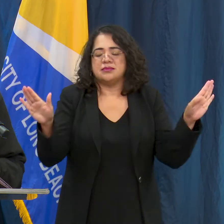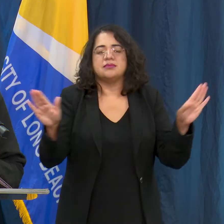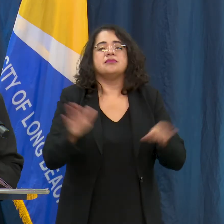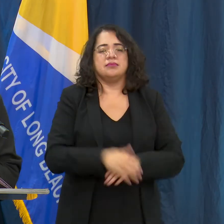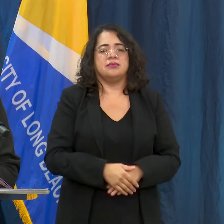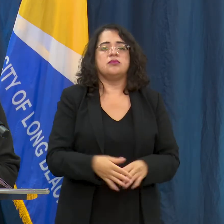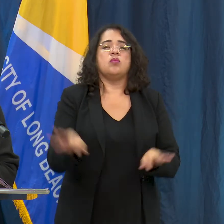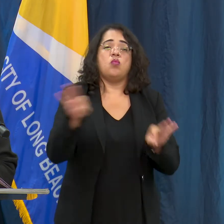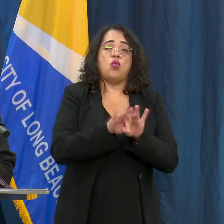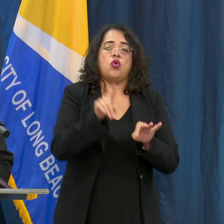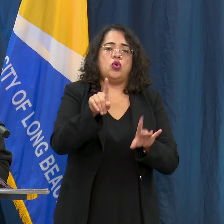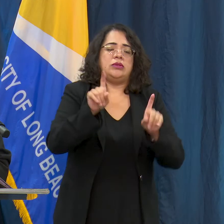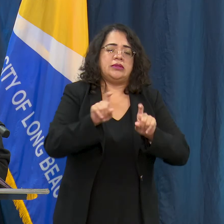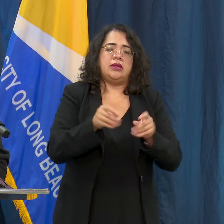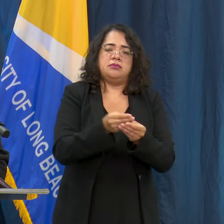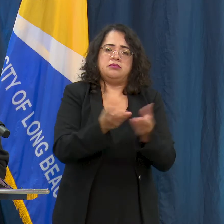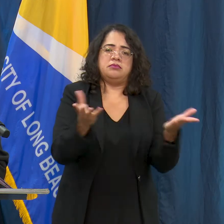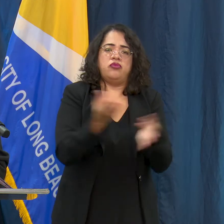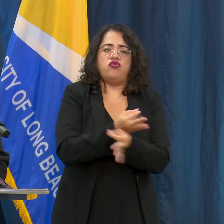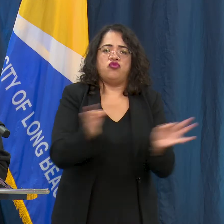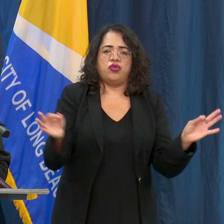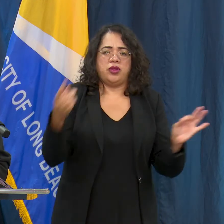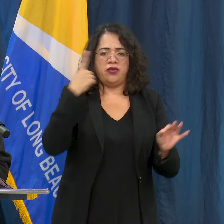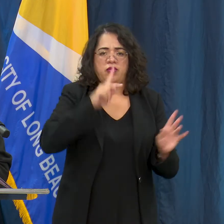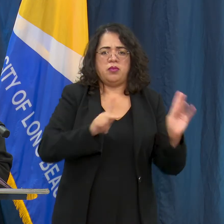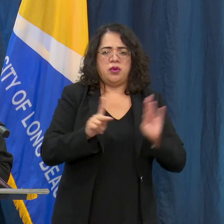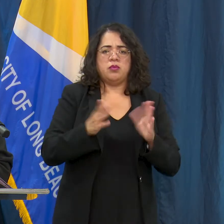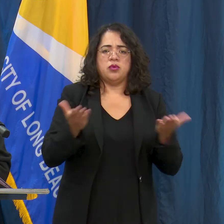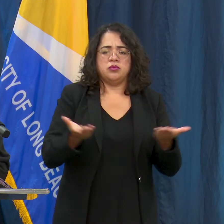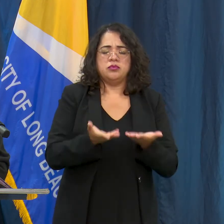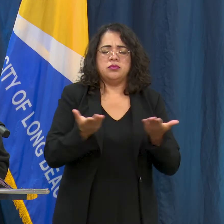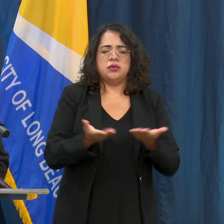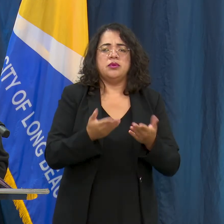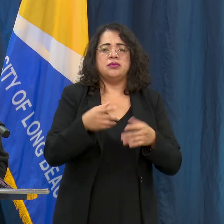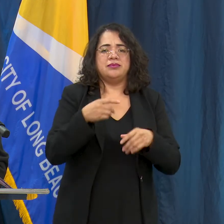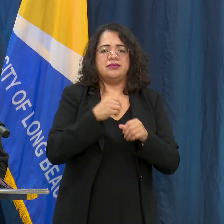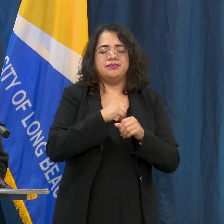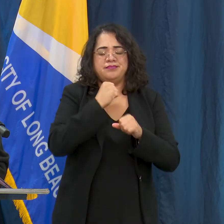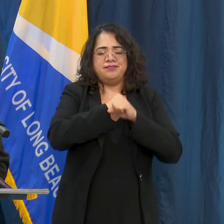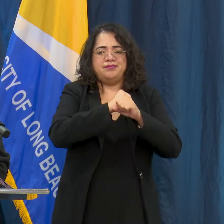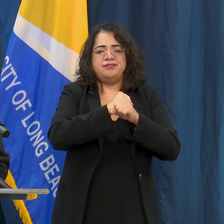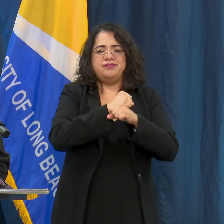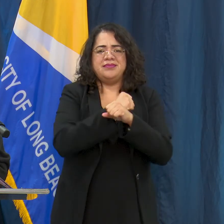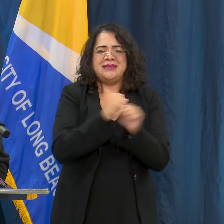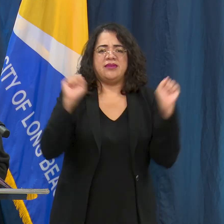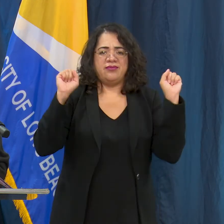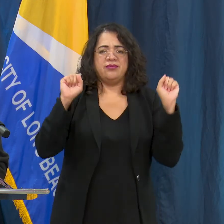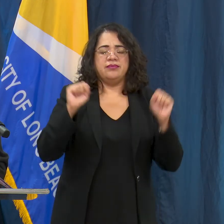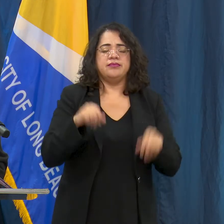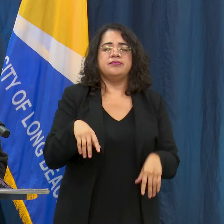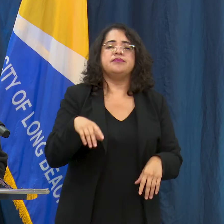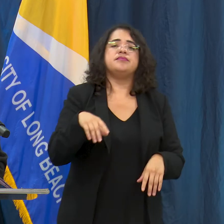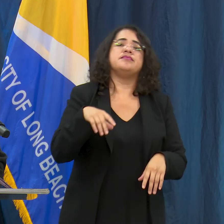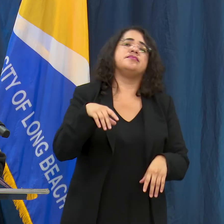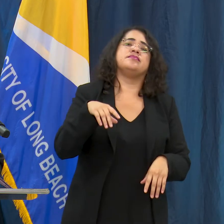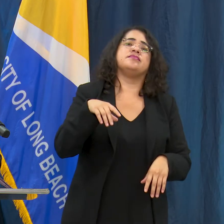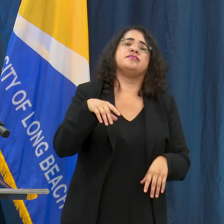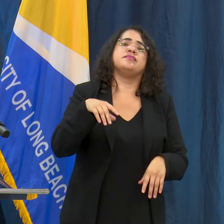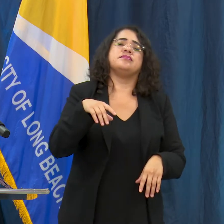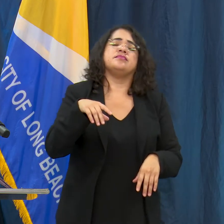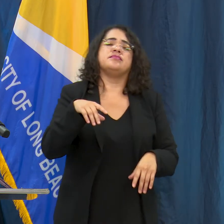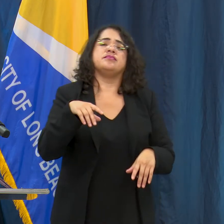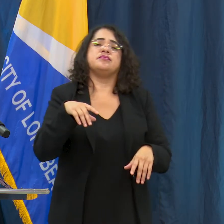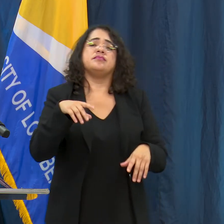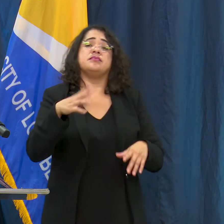segunda imagen que vimos, continuamos viendo la tendencia de casos por cada 100,000 personas en comparación